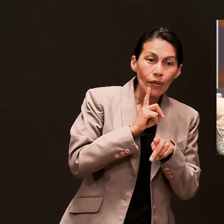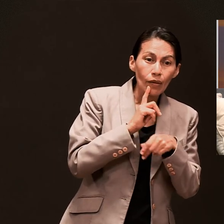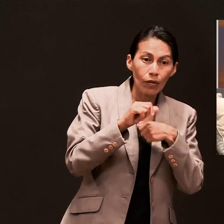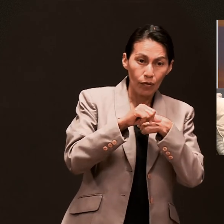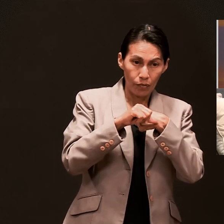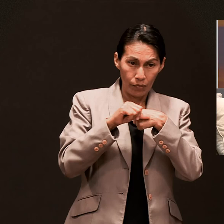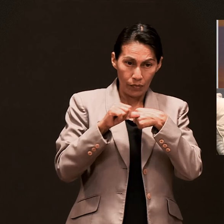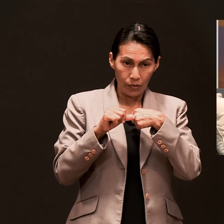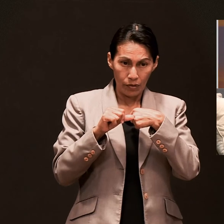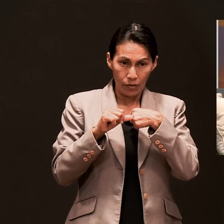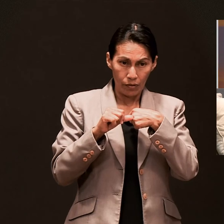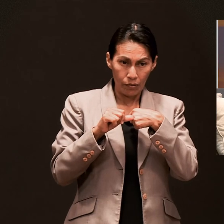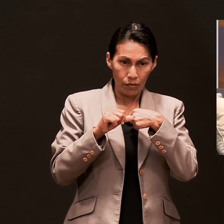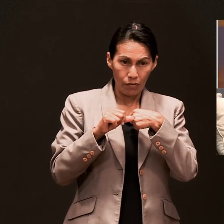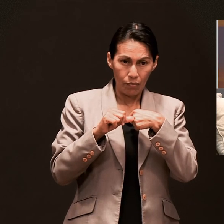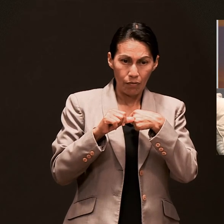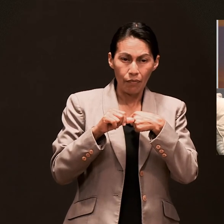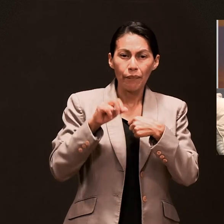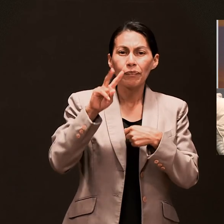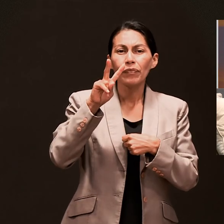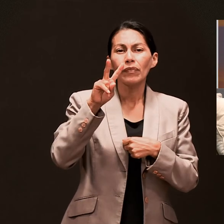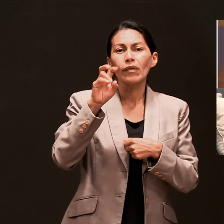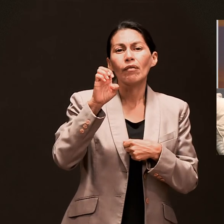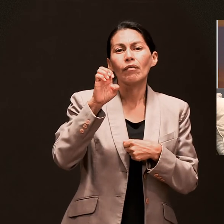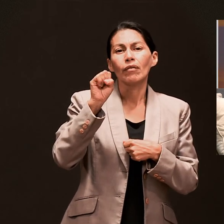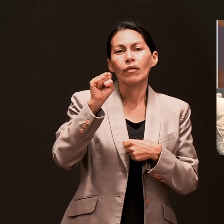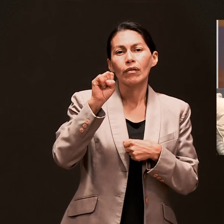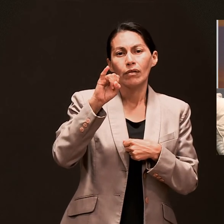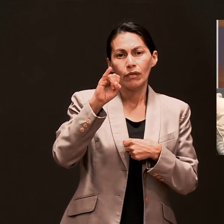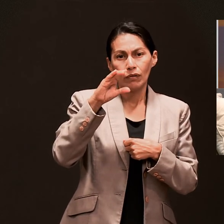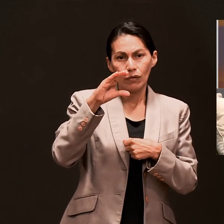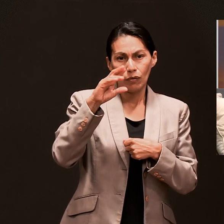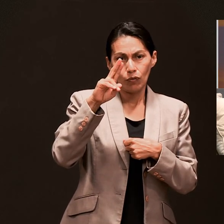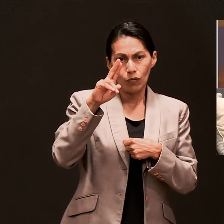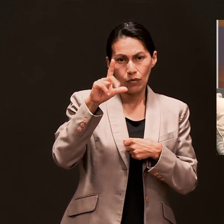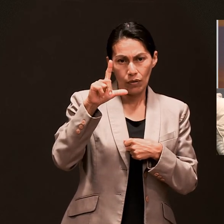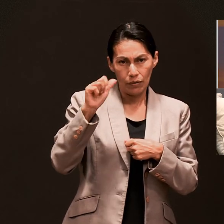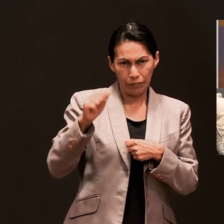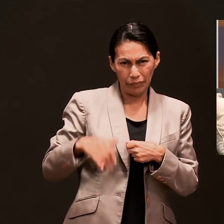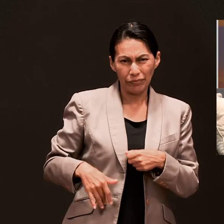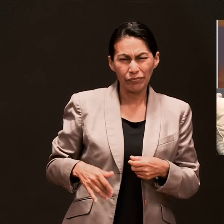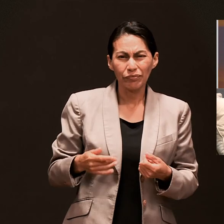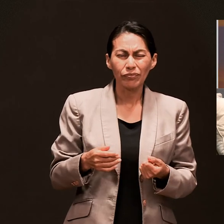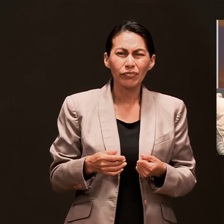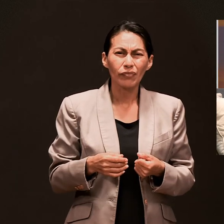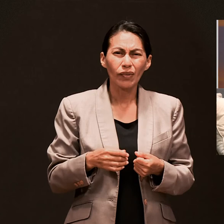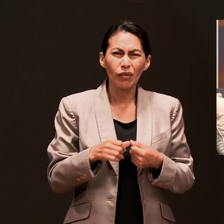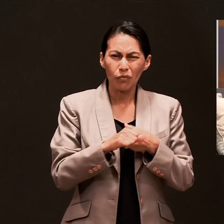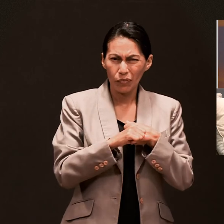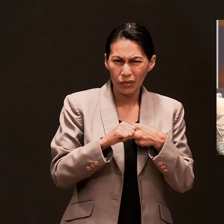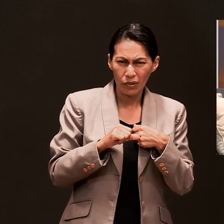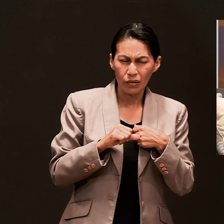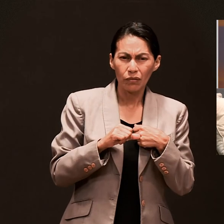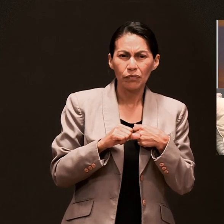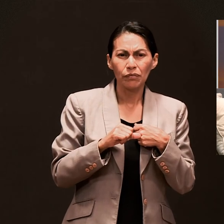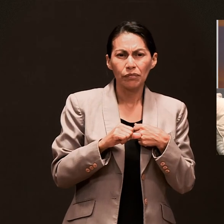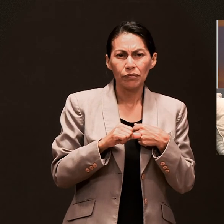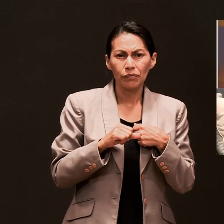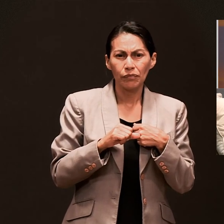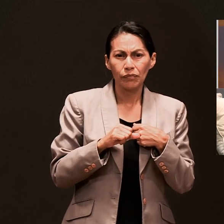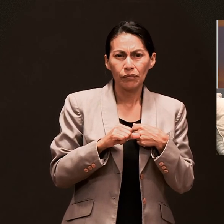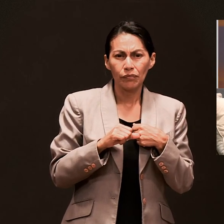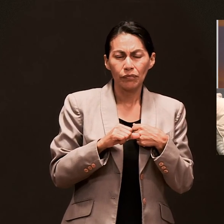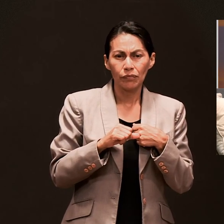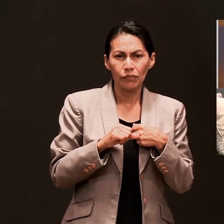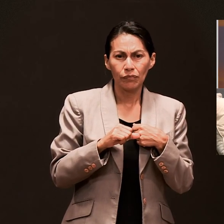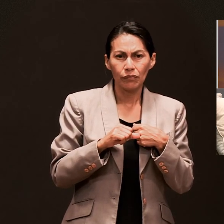de mis primas se había la habían operado de la vesícula mi prima Laura y la fuimos a visitarla Bueno yo